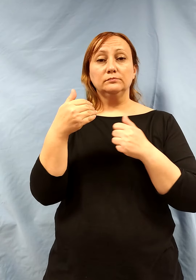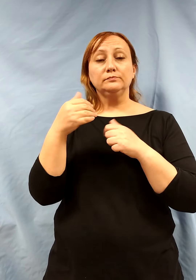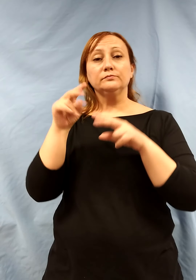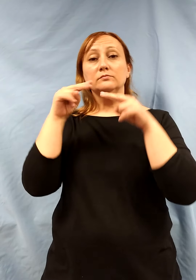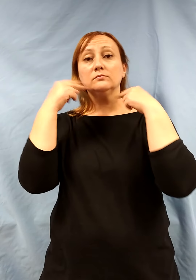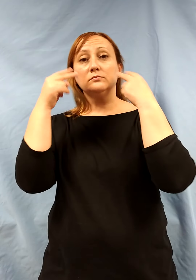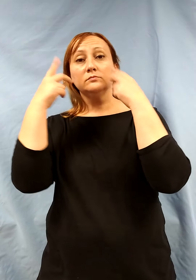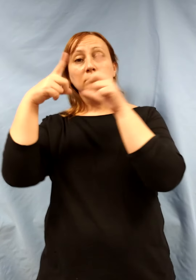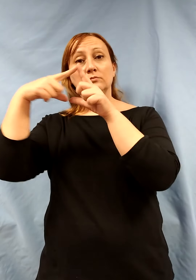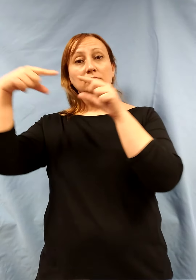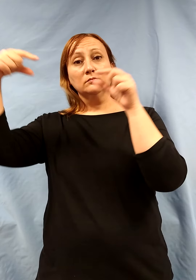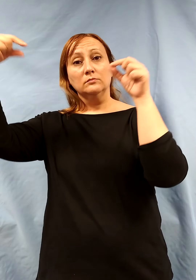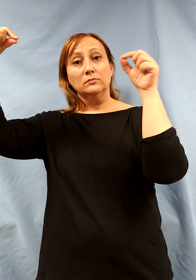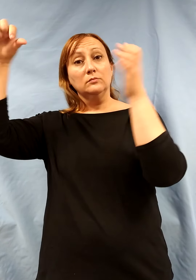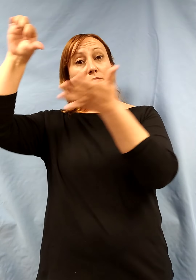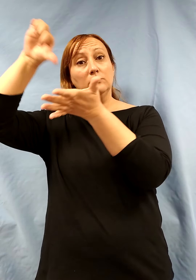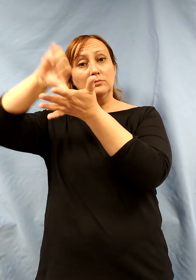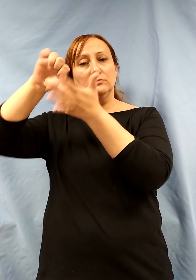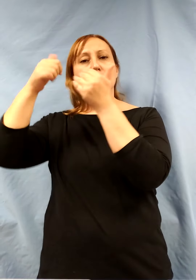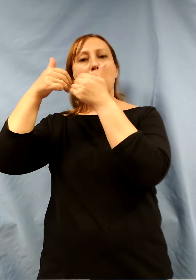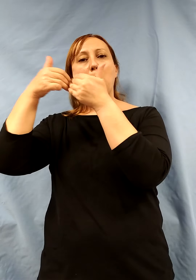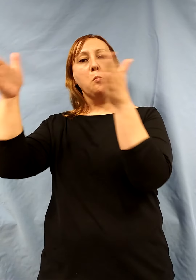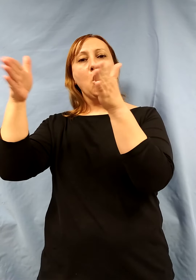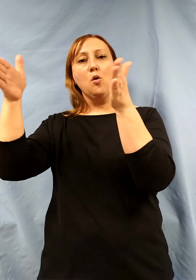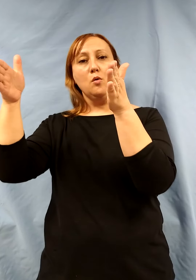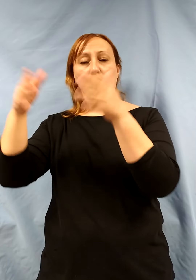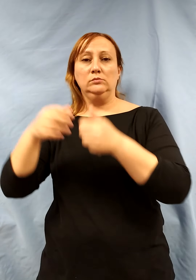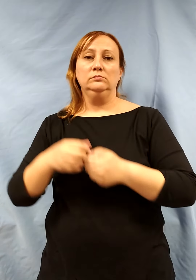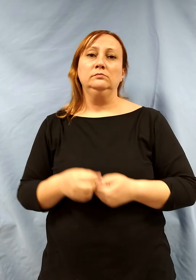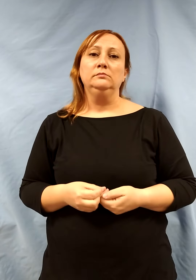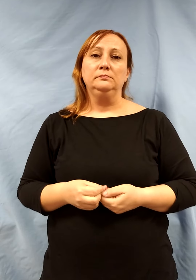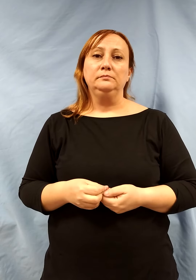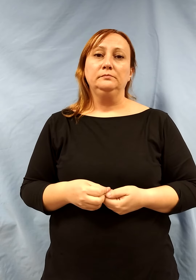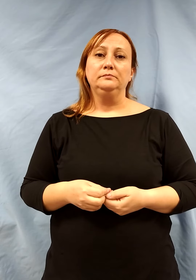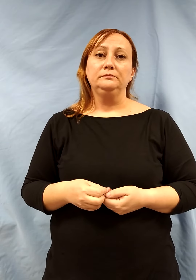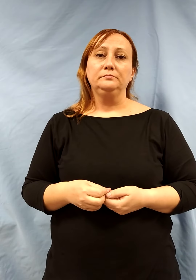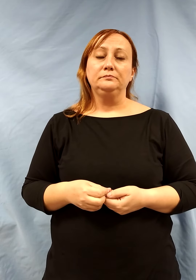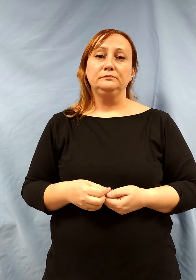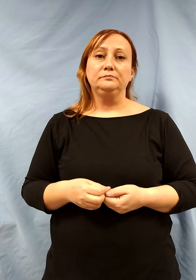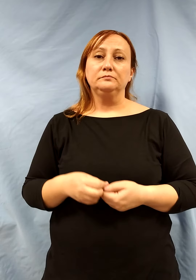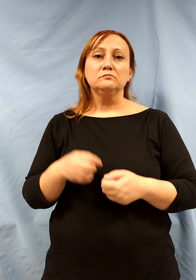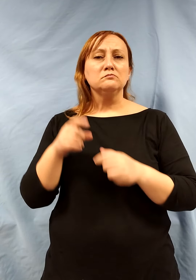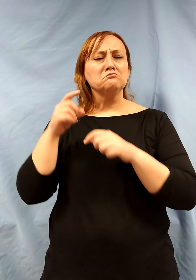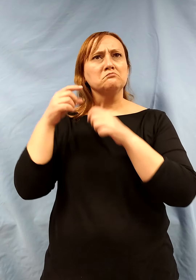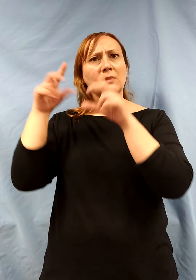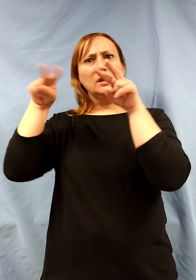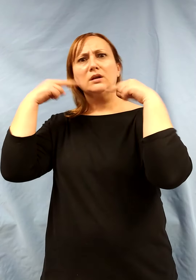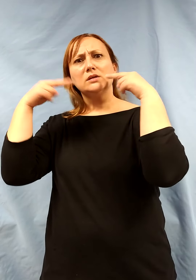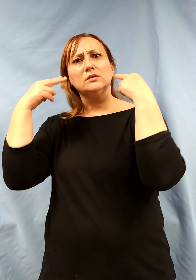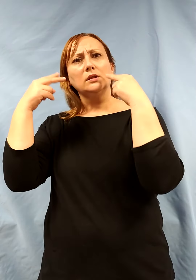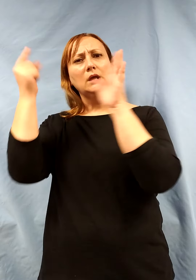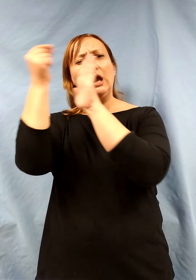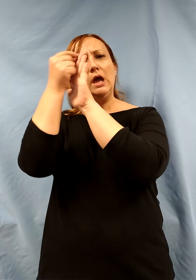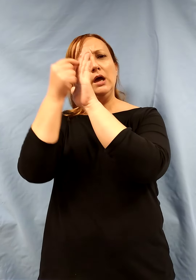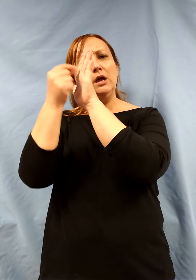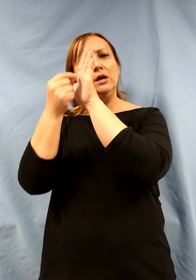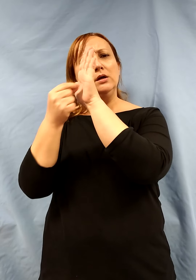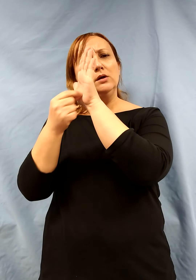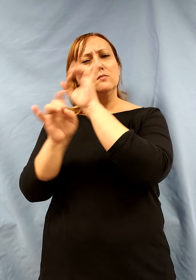del restaurante de la capital japonesa Con requisitos muy claros sobre el origen y la